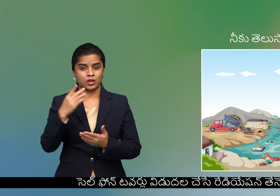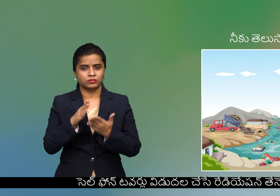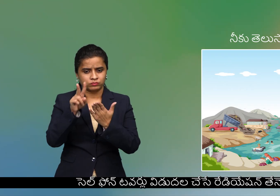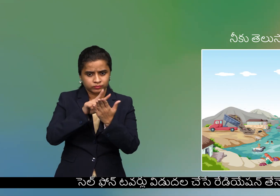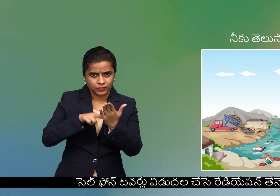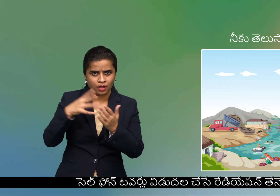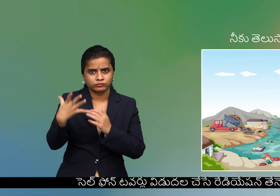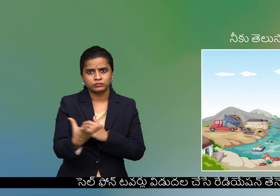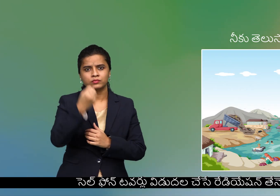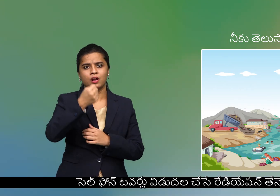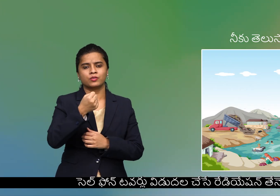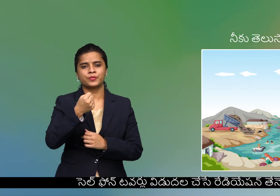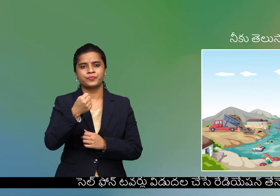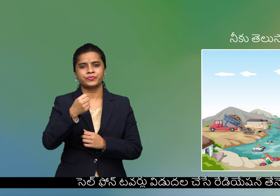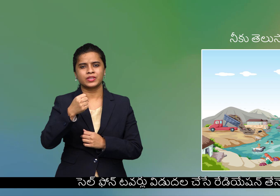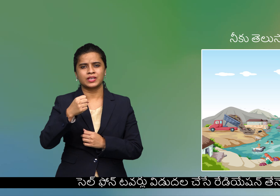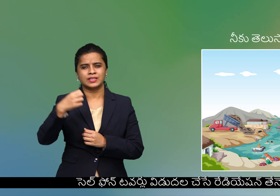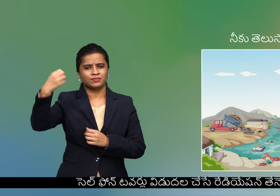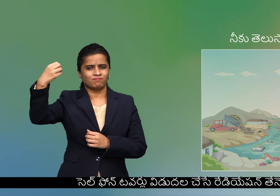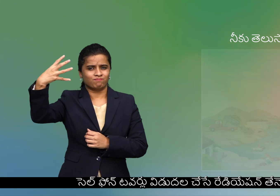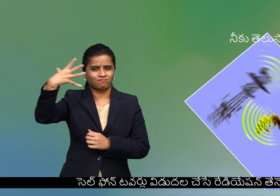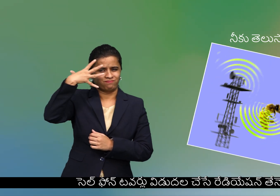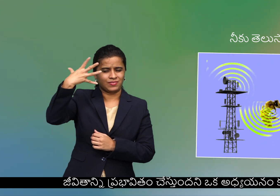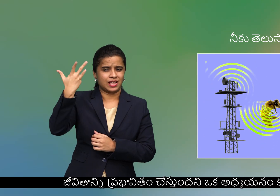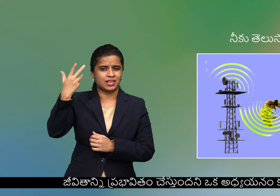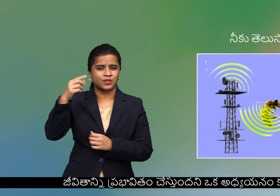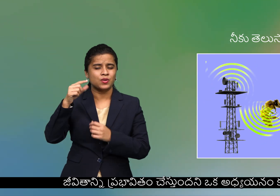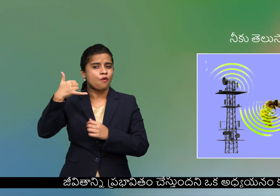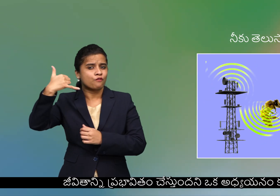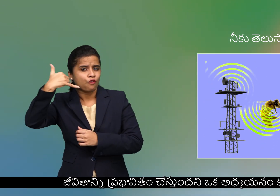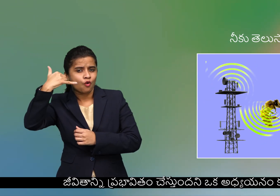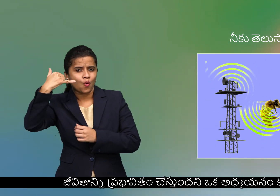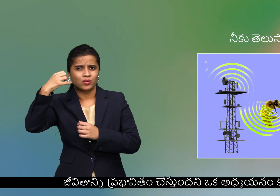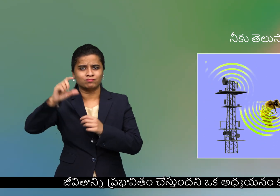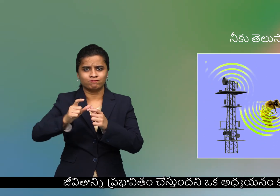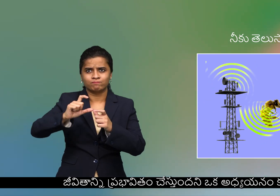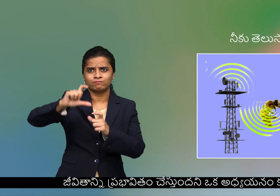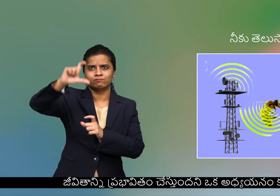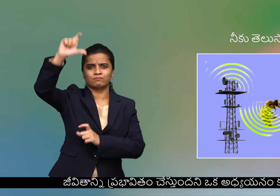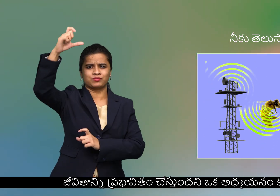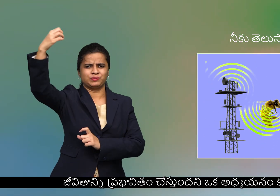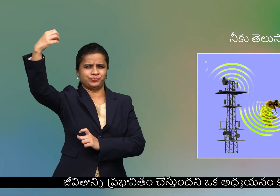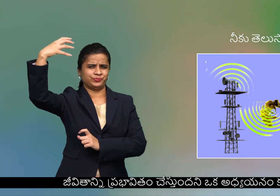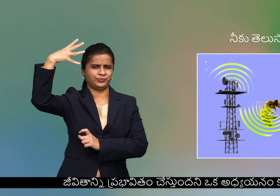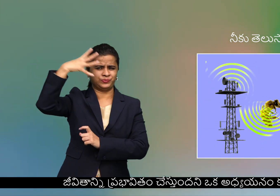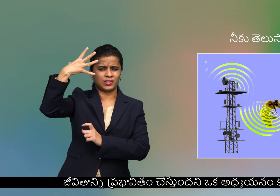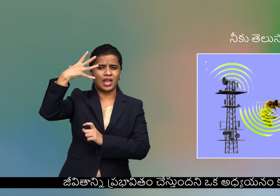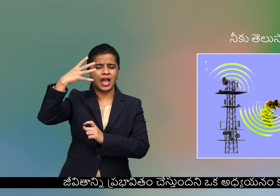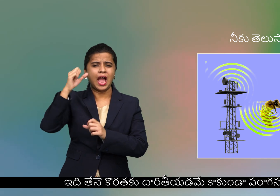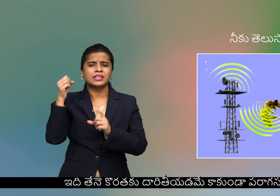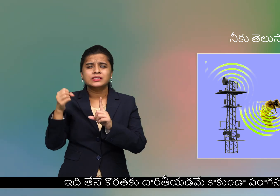సెల్ఫోన్ టవర్లు విడుదల చేసే రేడియేషన్ తేనెటీగల జీవితాన్ని ప్రభావితం చేస్తుందని ఒక అధ్యయనం